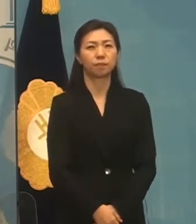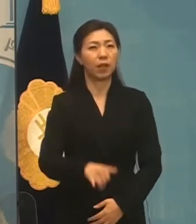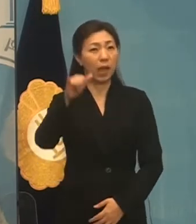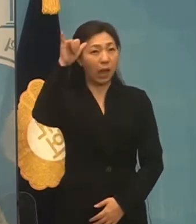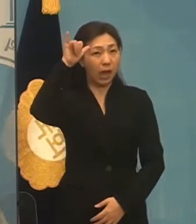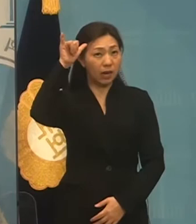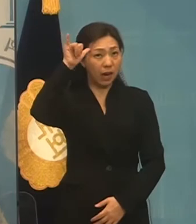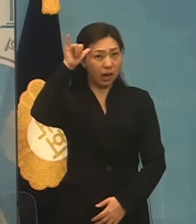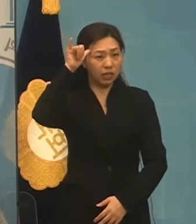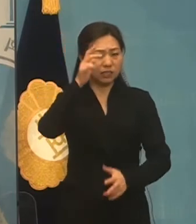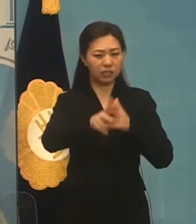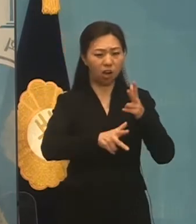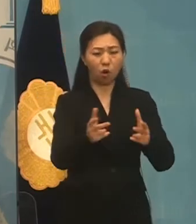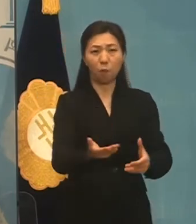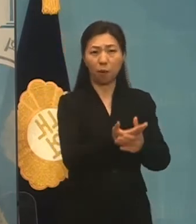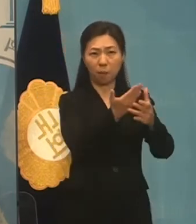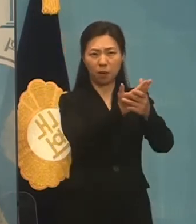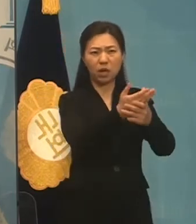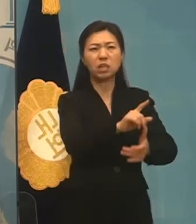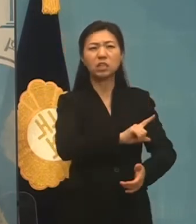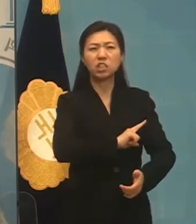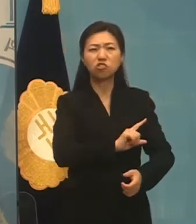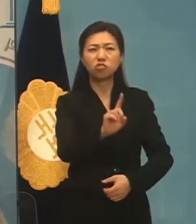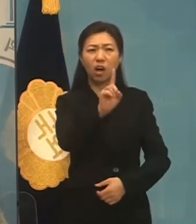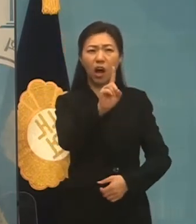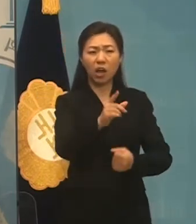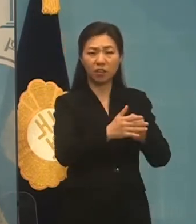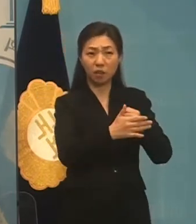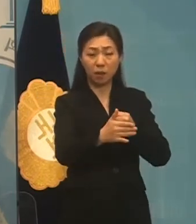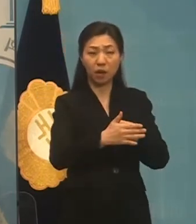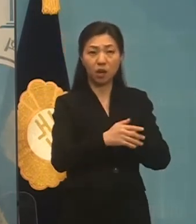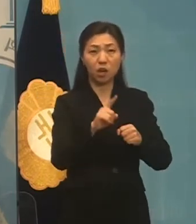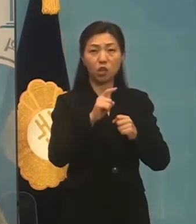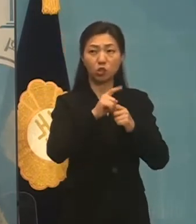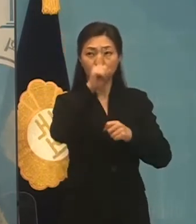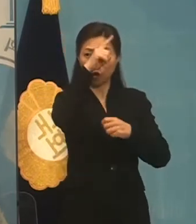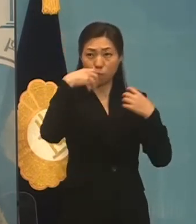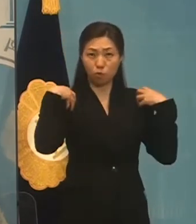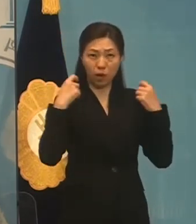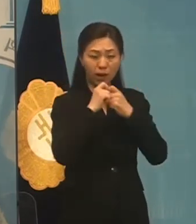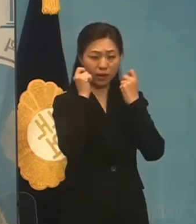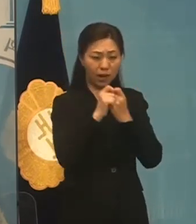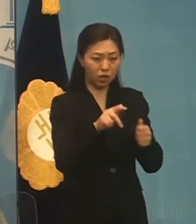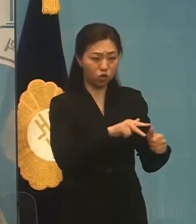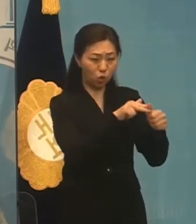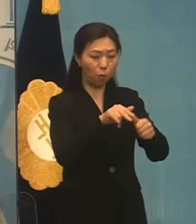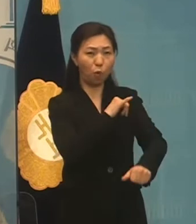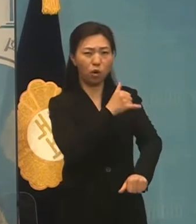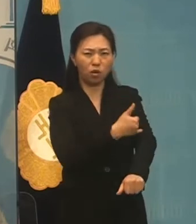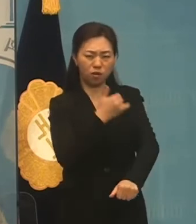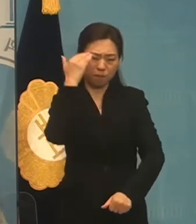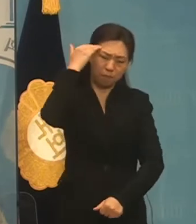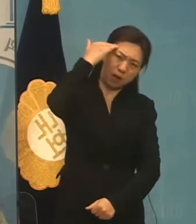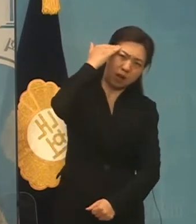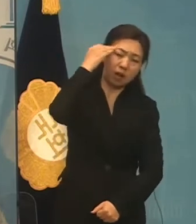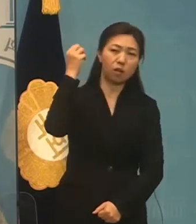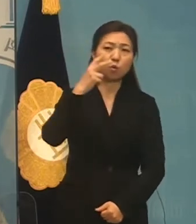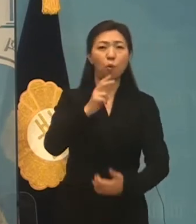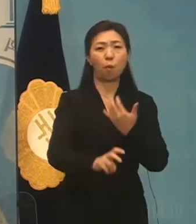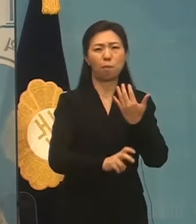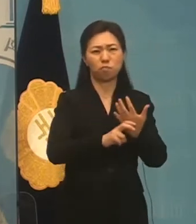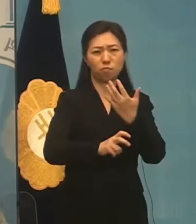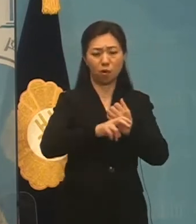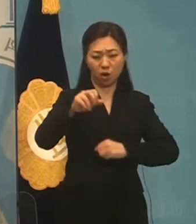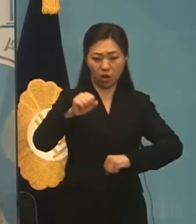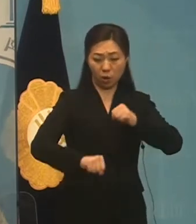인공지능 산업 육성이라는 명분 아래 정부가 나서서 개인의 정보인권을 침해하고 위법 행위를 한